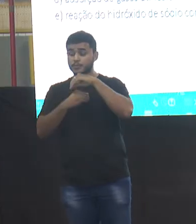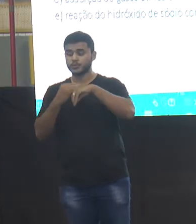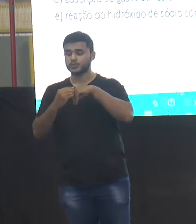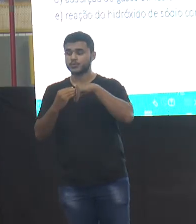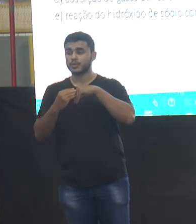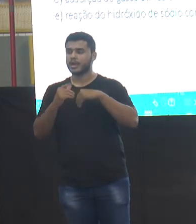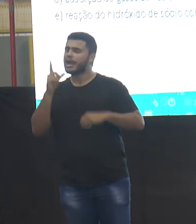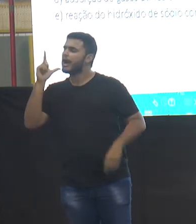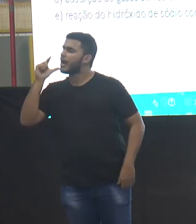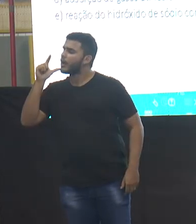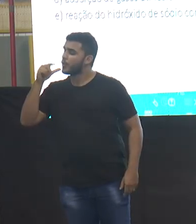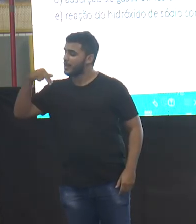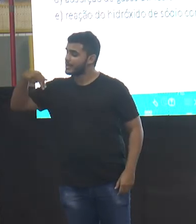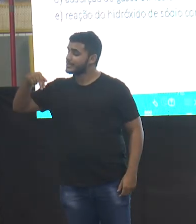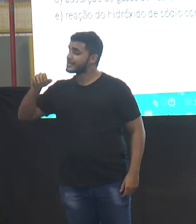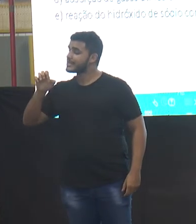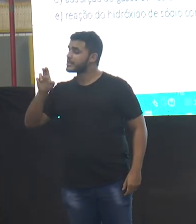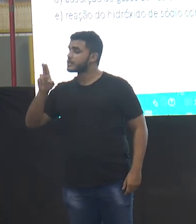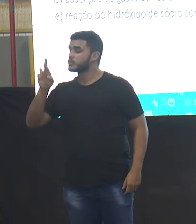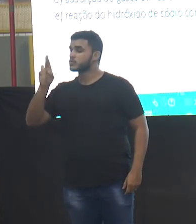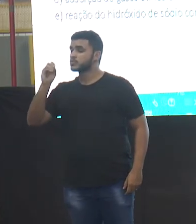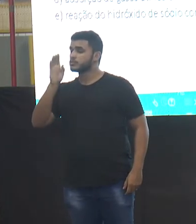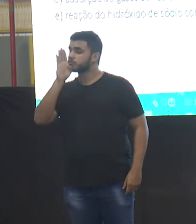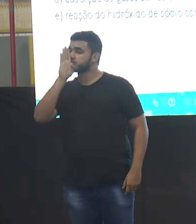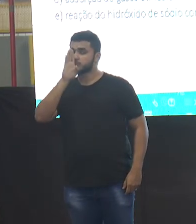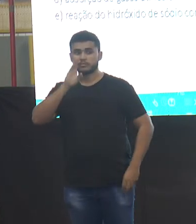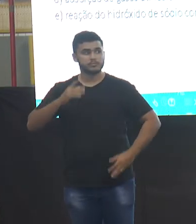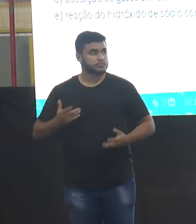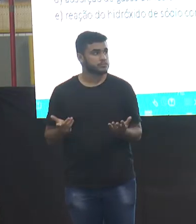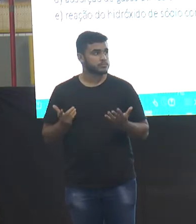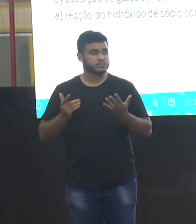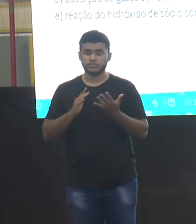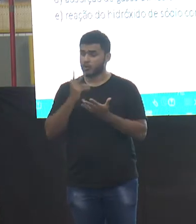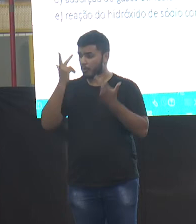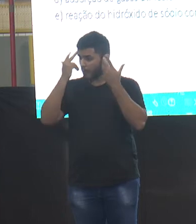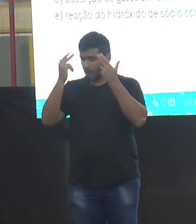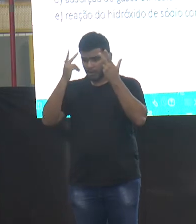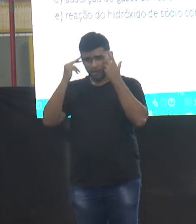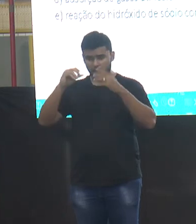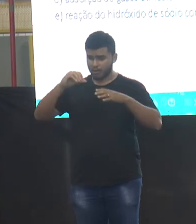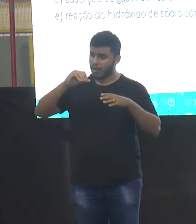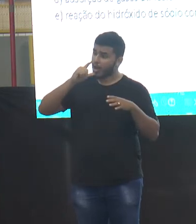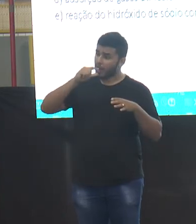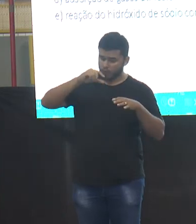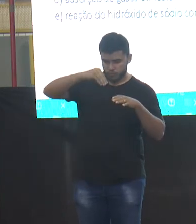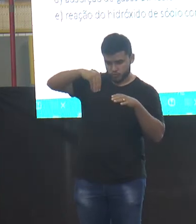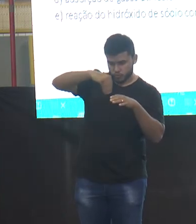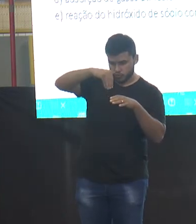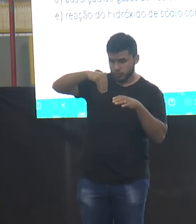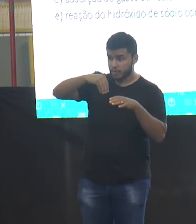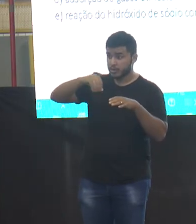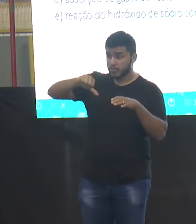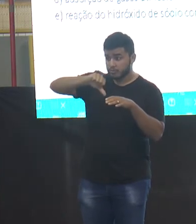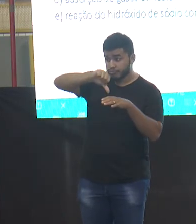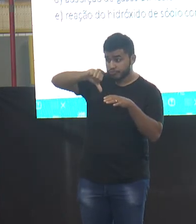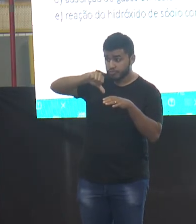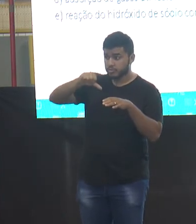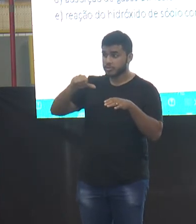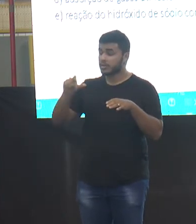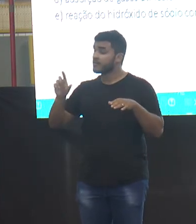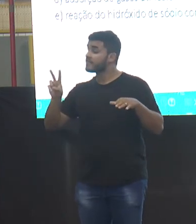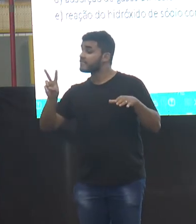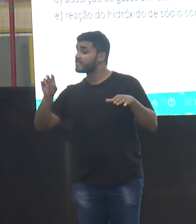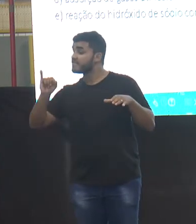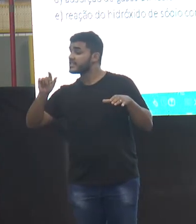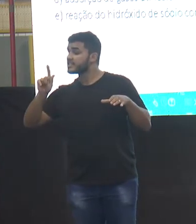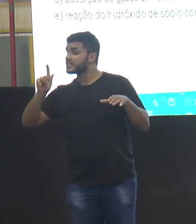se eu botar o vinagre na água, neutraliza? Porque para neutralizar um ácido eu preciso de uma. E a